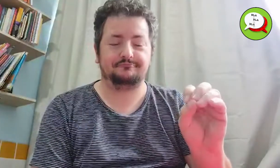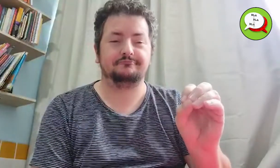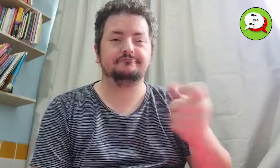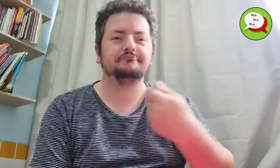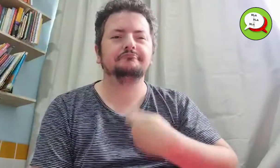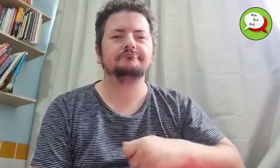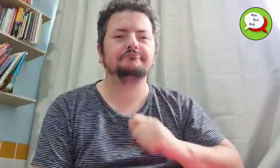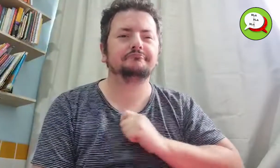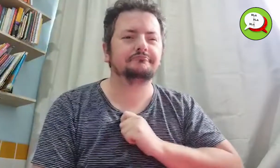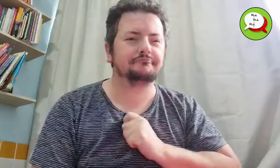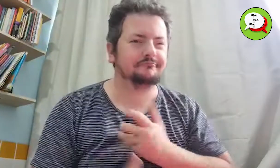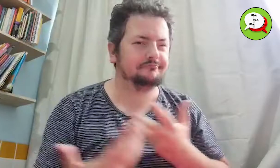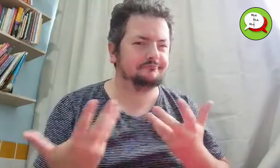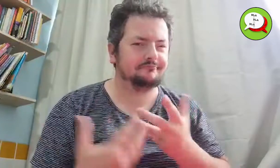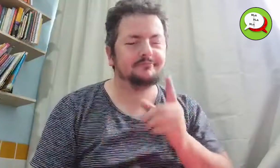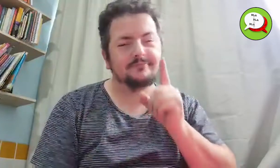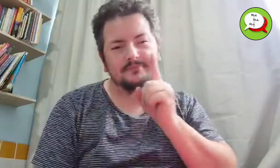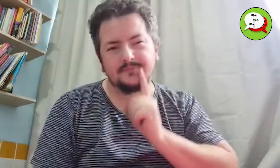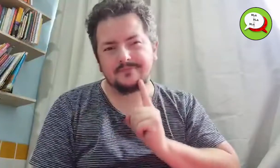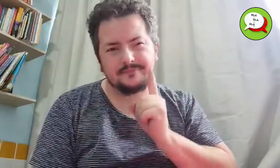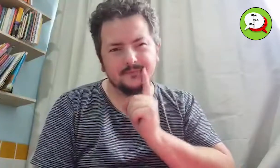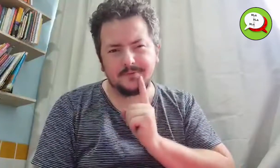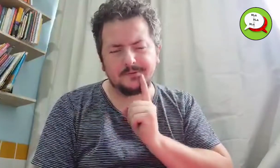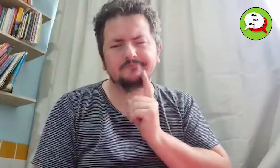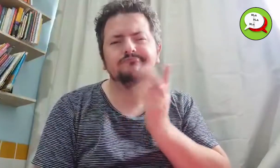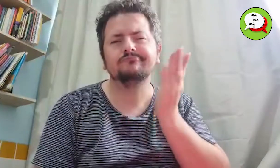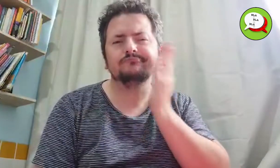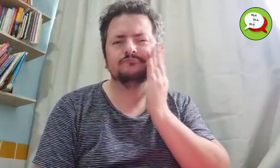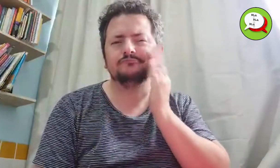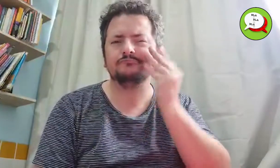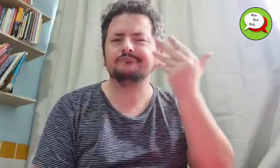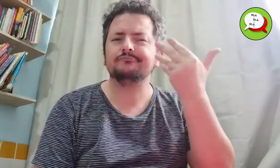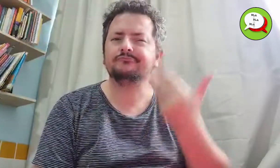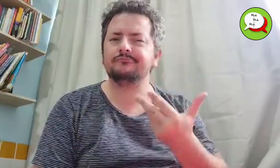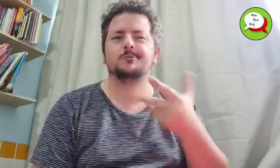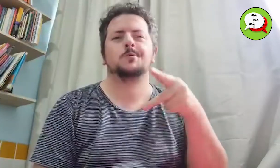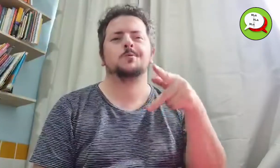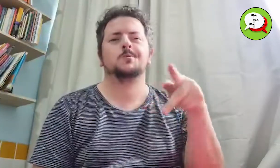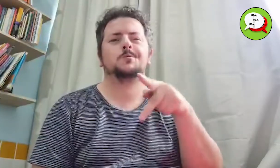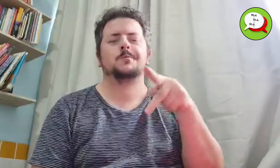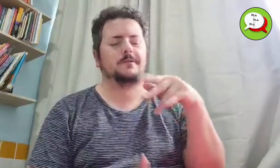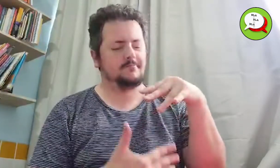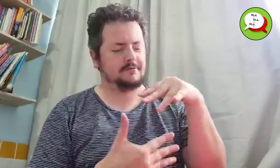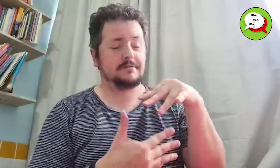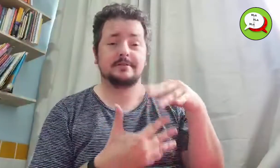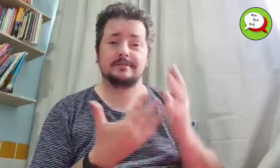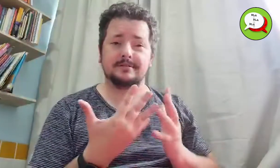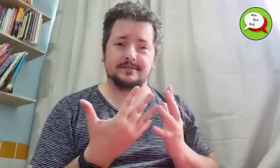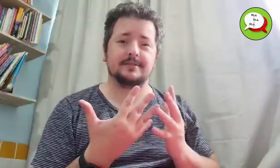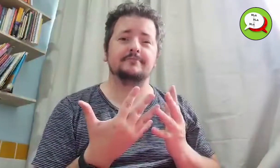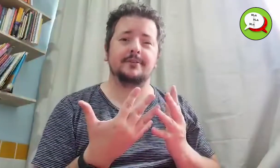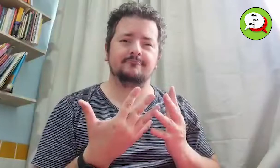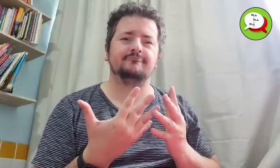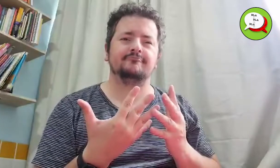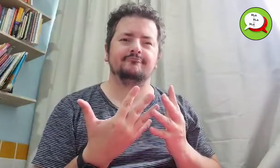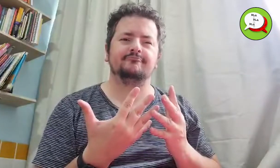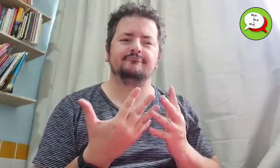de identificação na comunidade surda. Bom, você já sabe que eu sou professor de Libras.